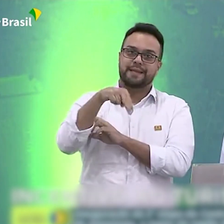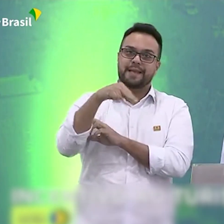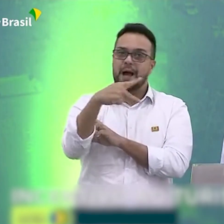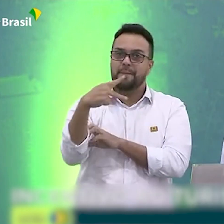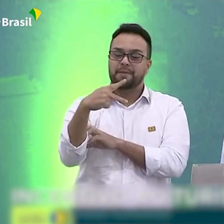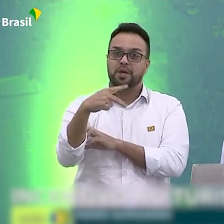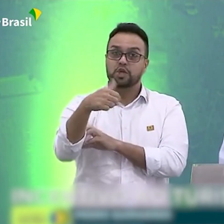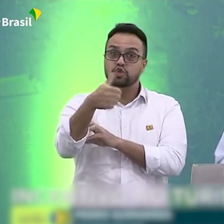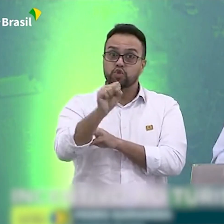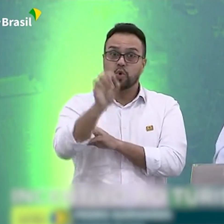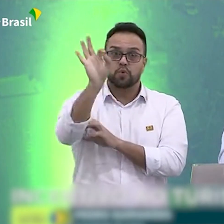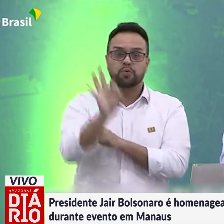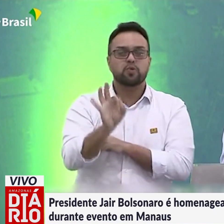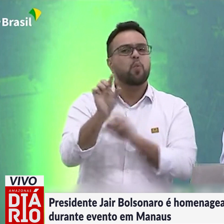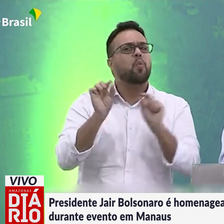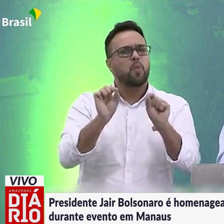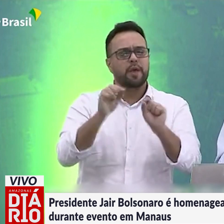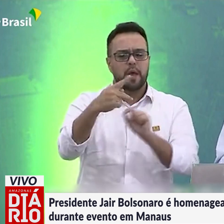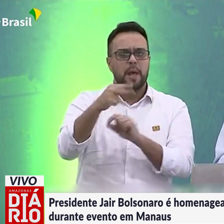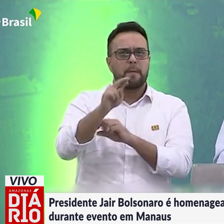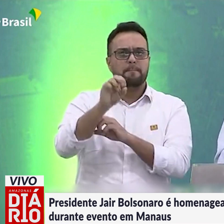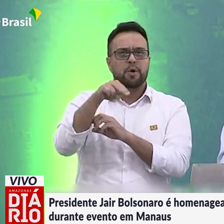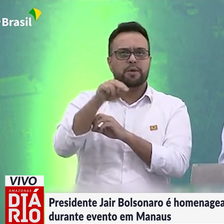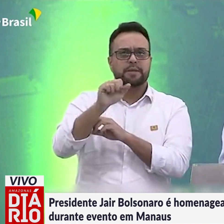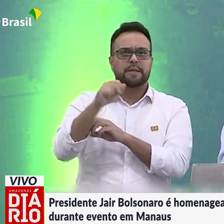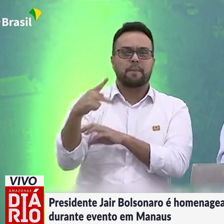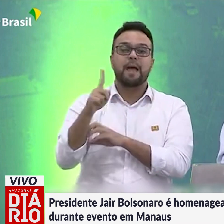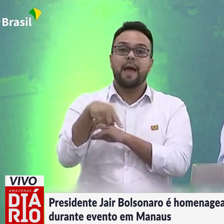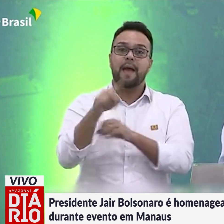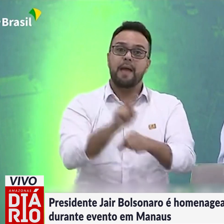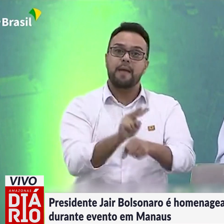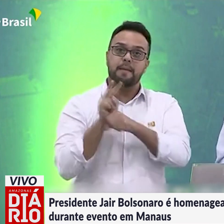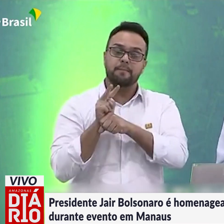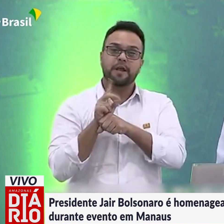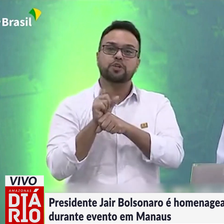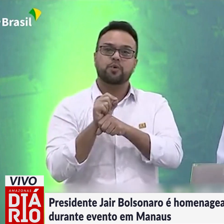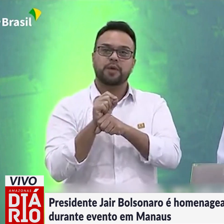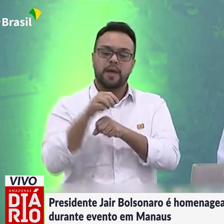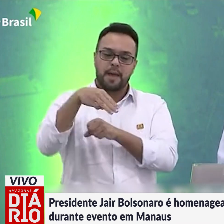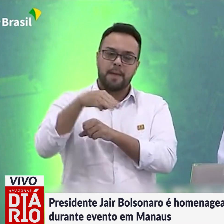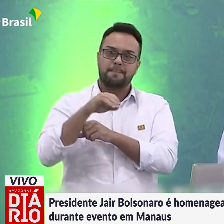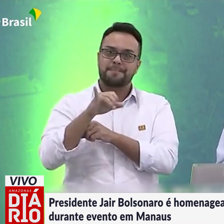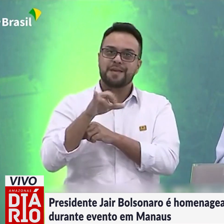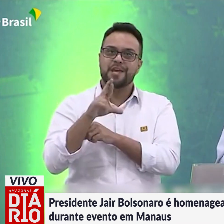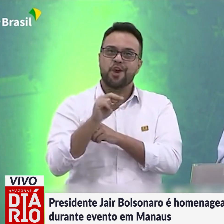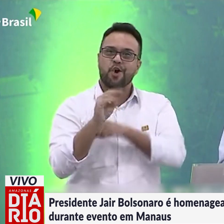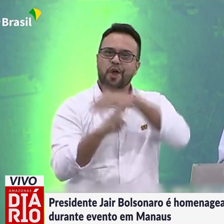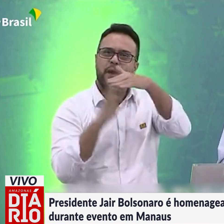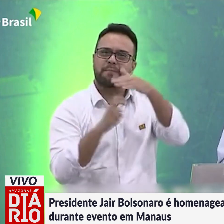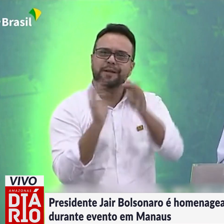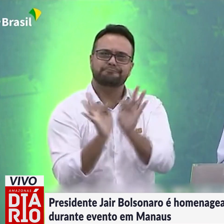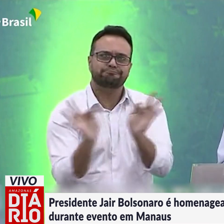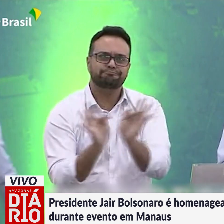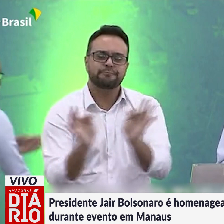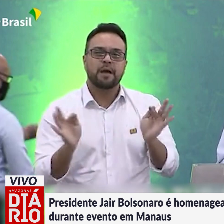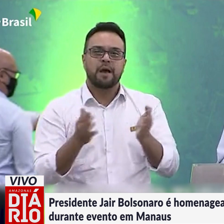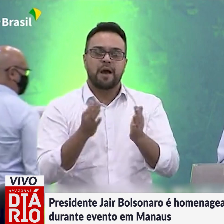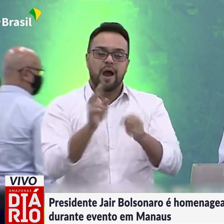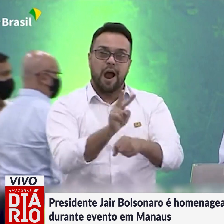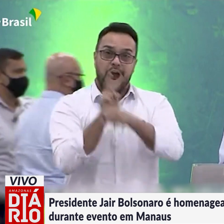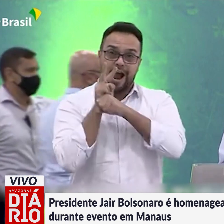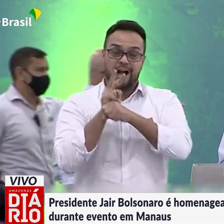18% do Pronamp. O que é o Pronamp? É um empréstimo para as micro e pequenas empresas. A Caixa emprestou